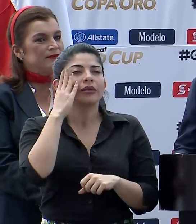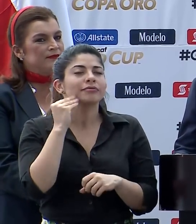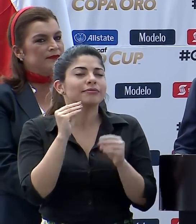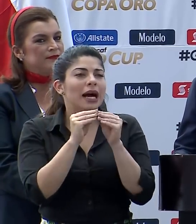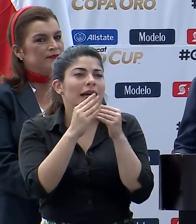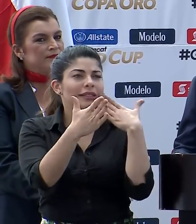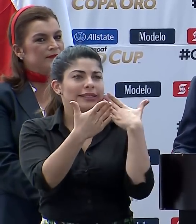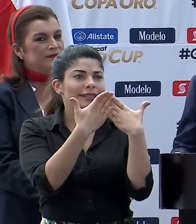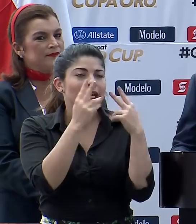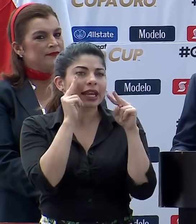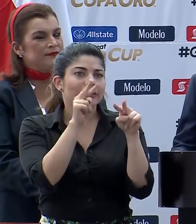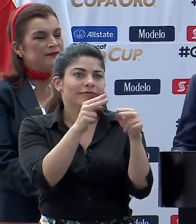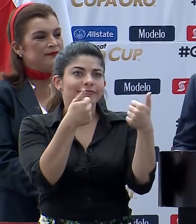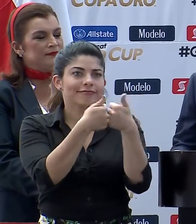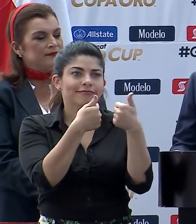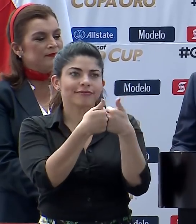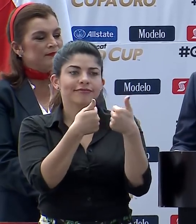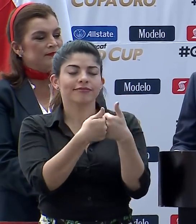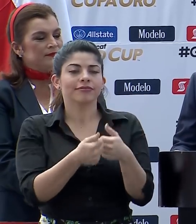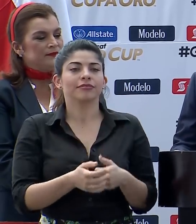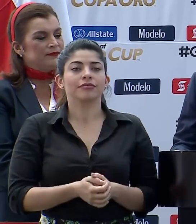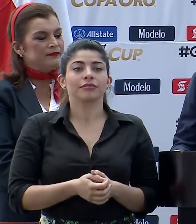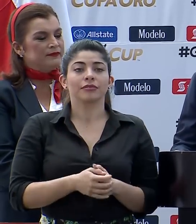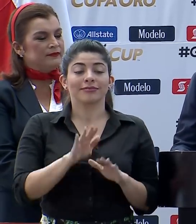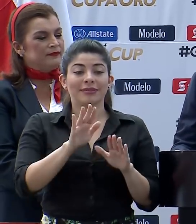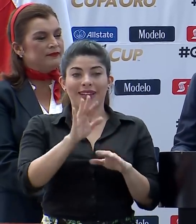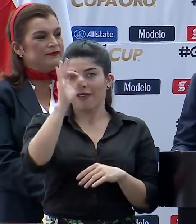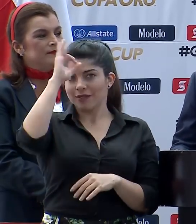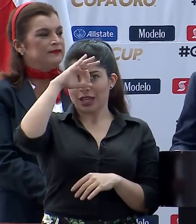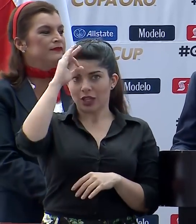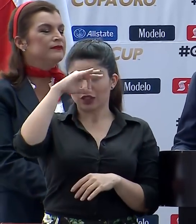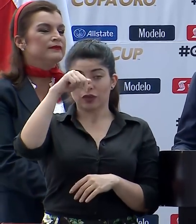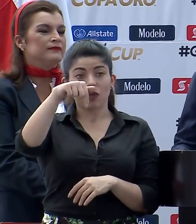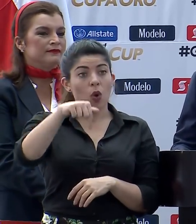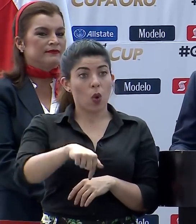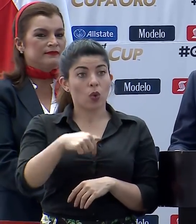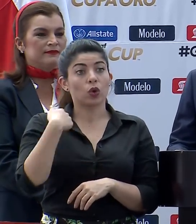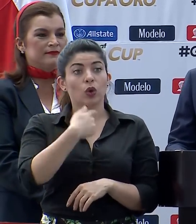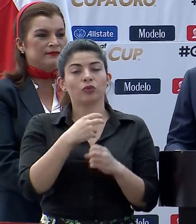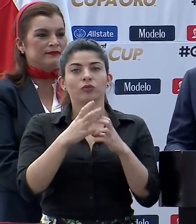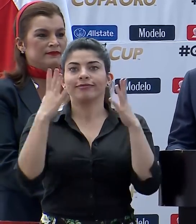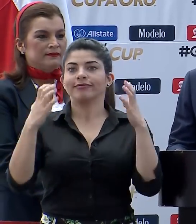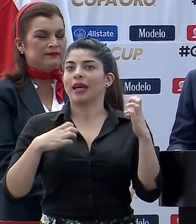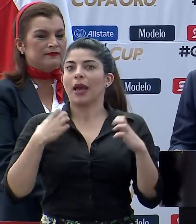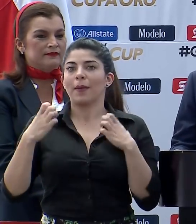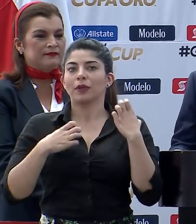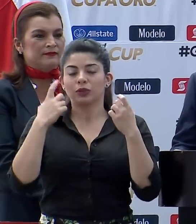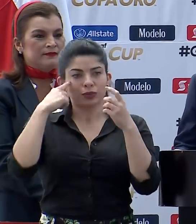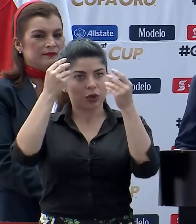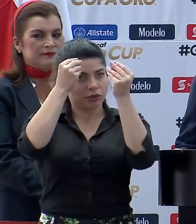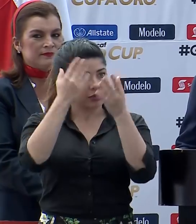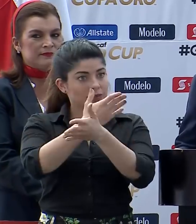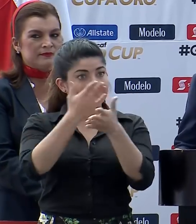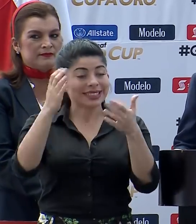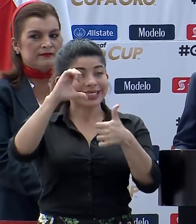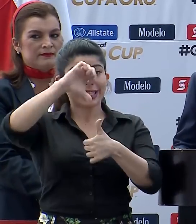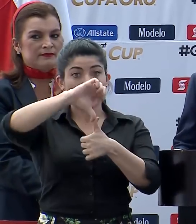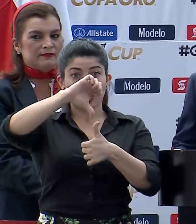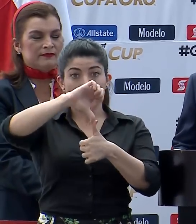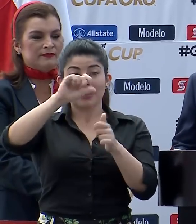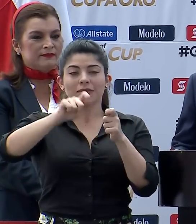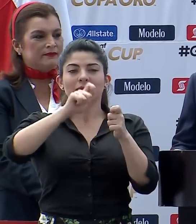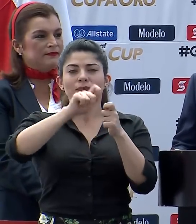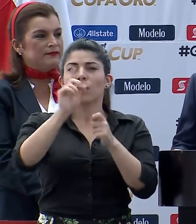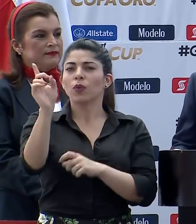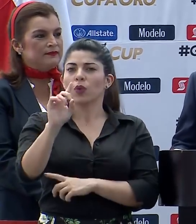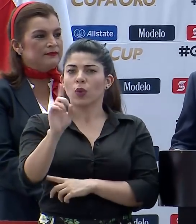cerca esta competencia. Bajo esta filosofía, hoy estamos muy emocionados de anunciar que Centroamérica,